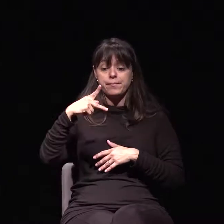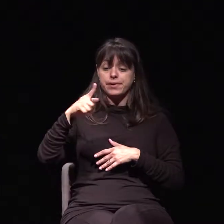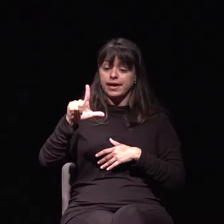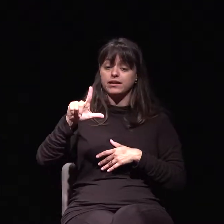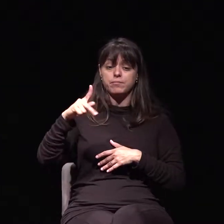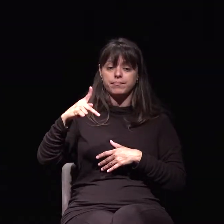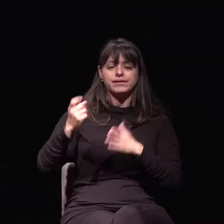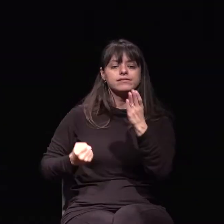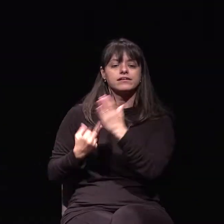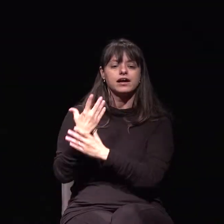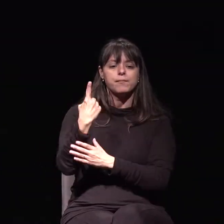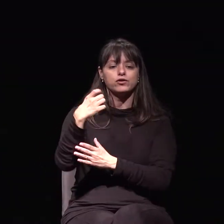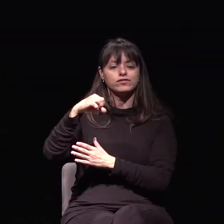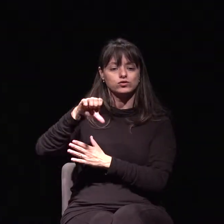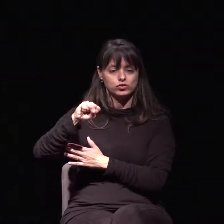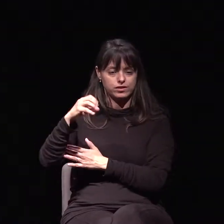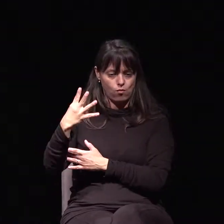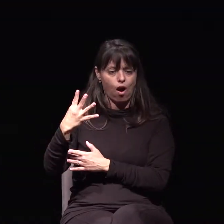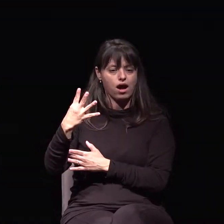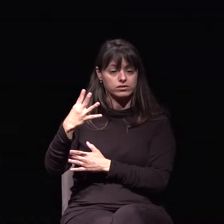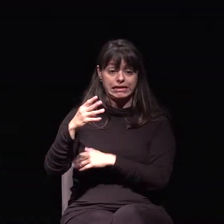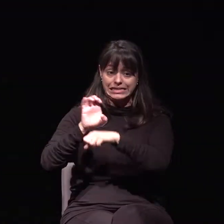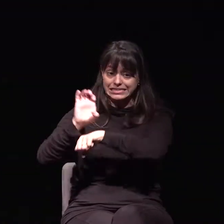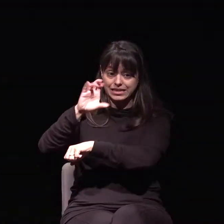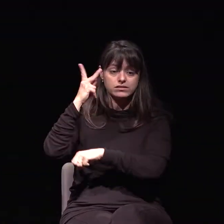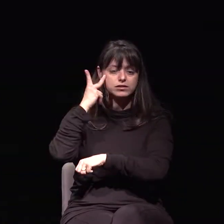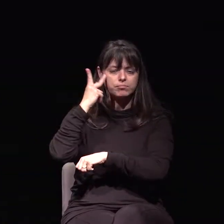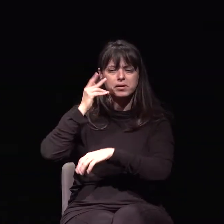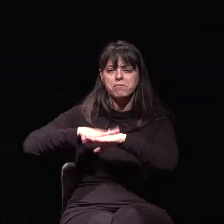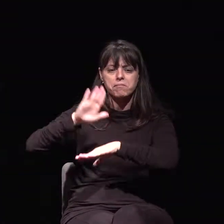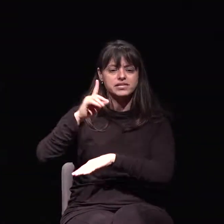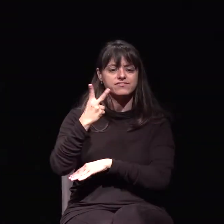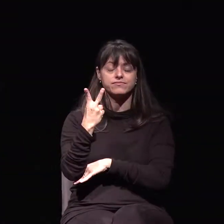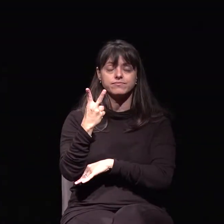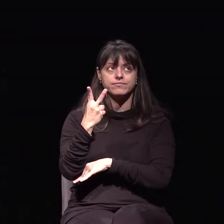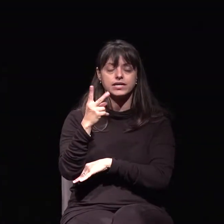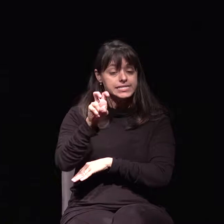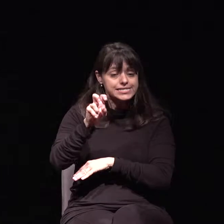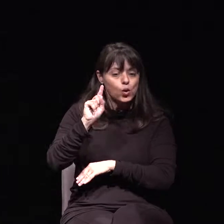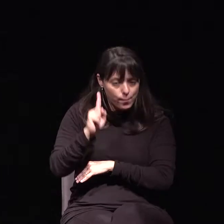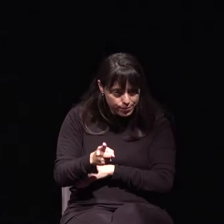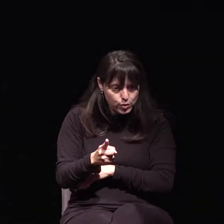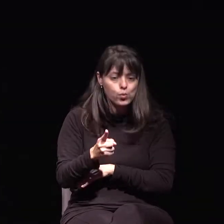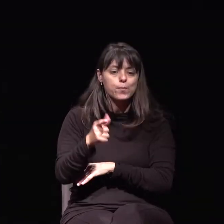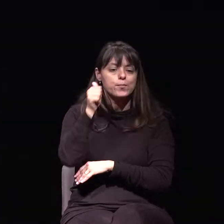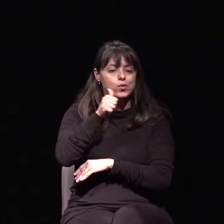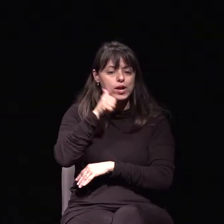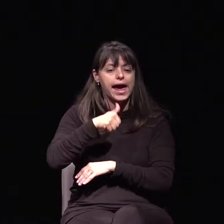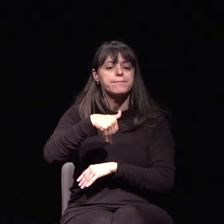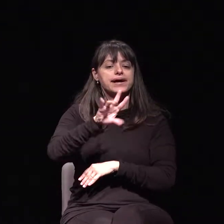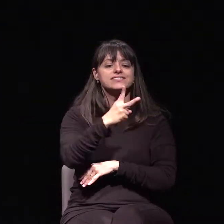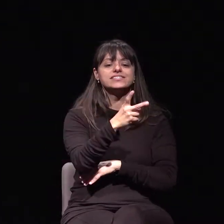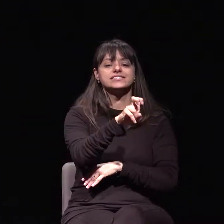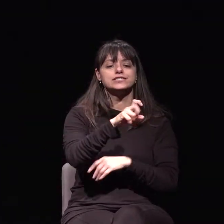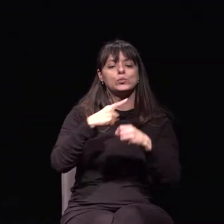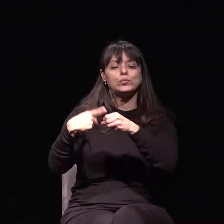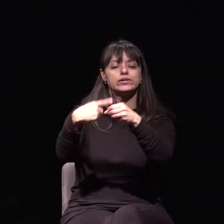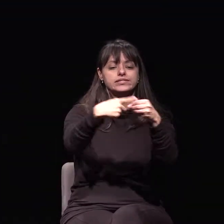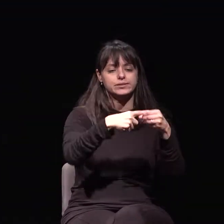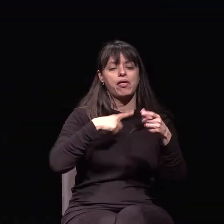São Paulo, mais de 5.000 mulheres e 25.000 municípios tiveram discussões sobre a